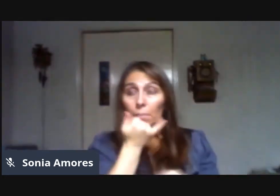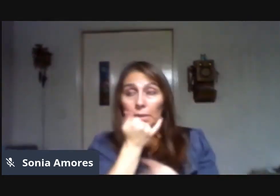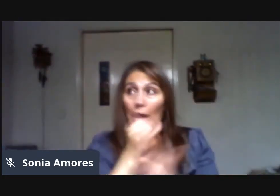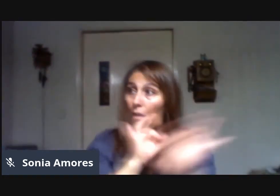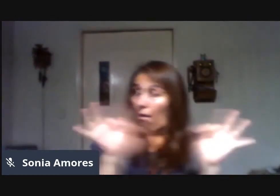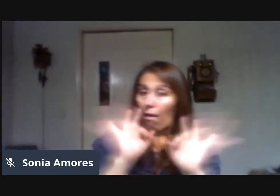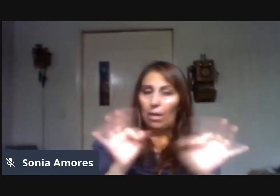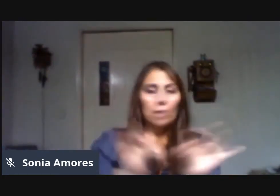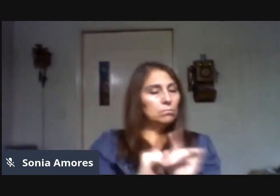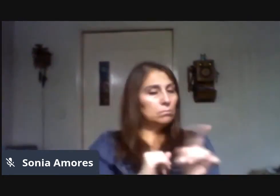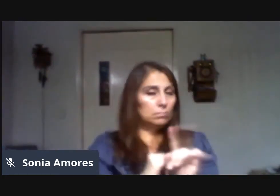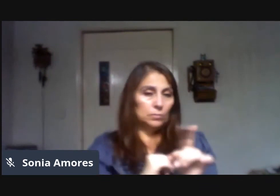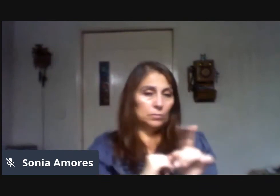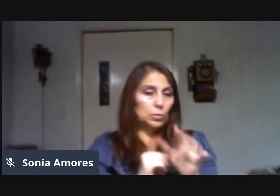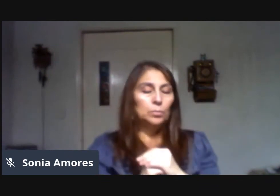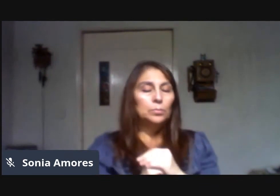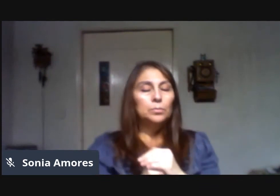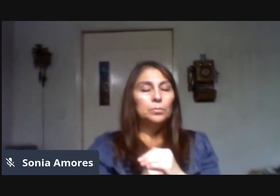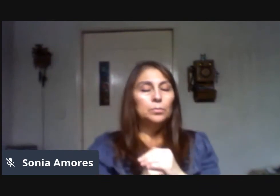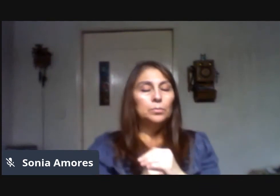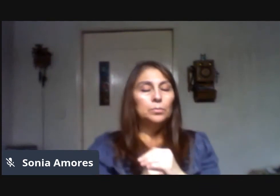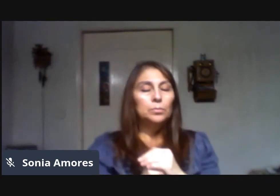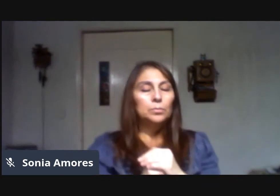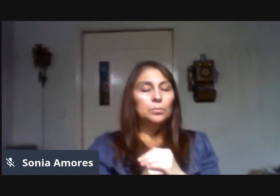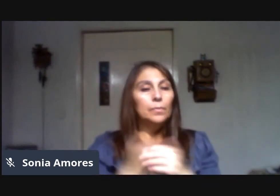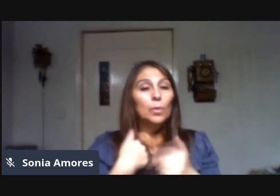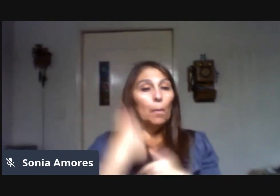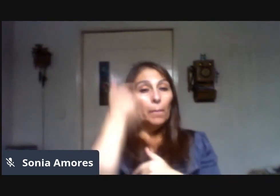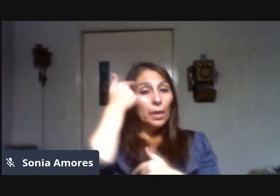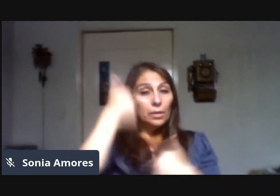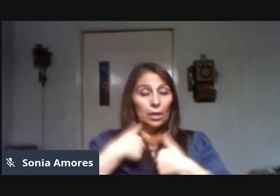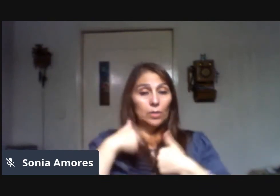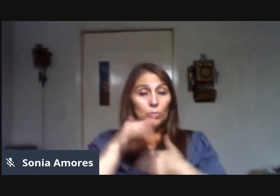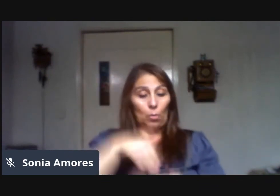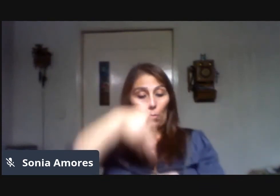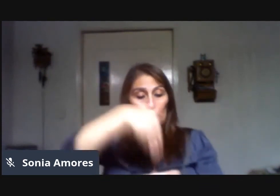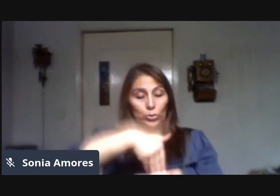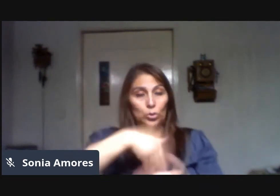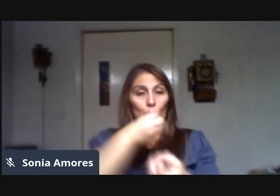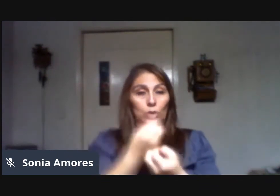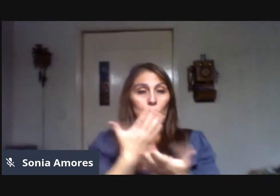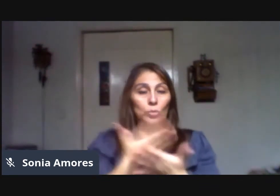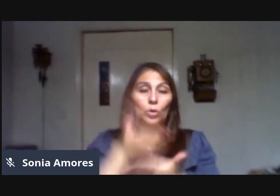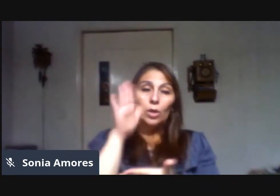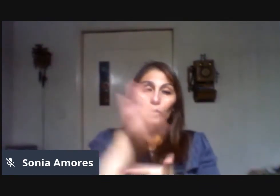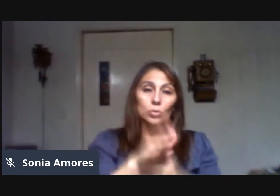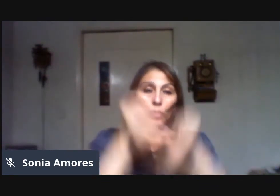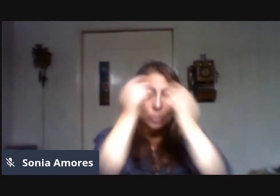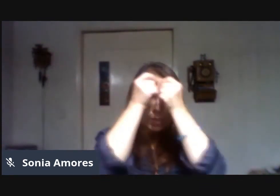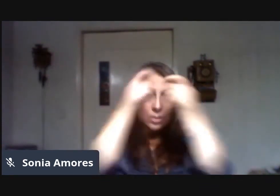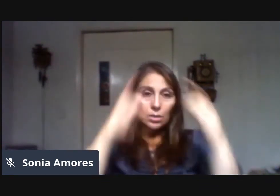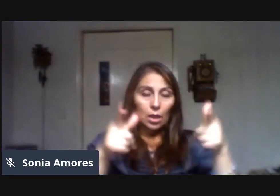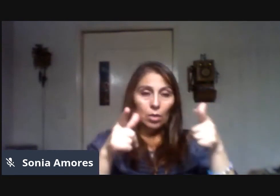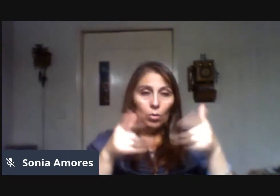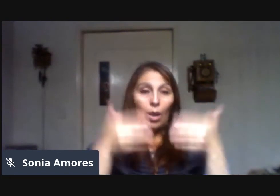piensen que mi posición, digamos, en la estructura del Estado tiene sus límites.